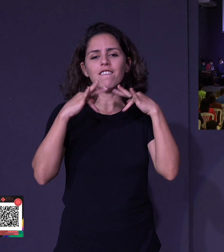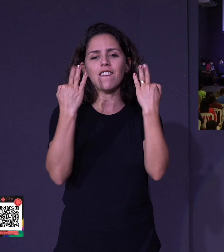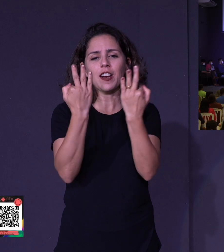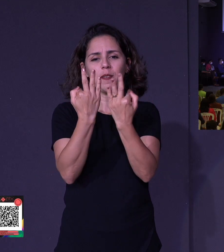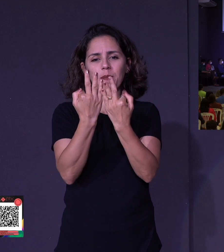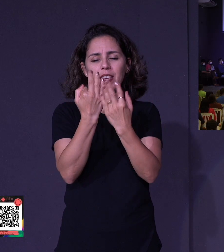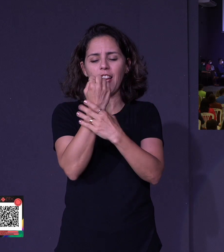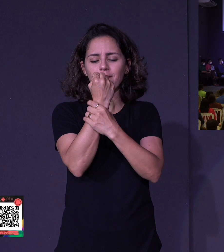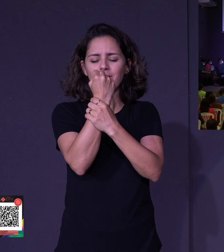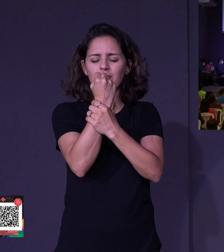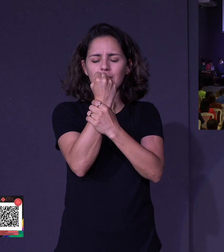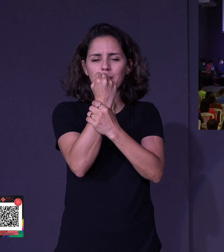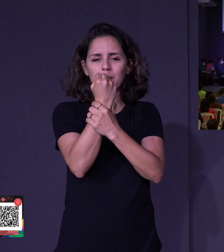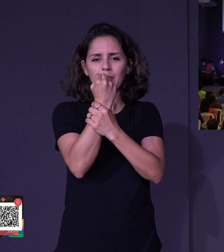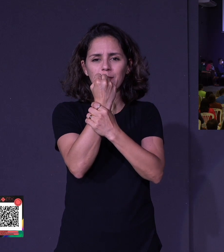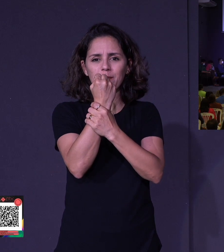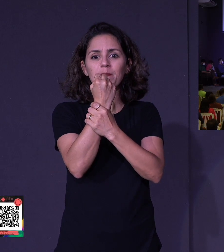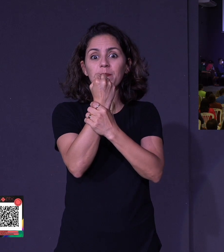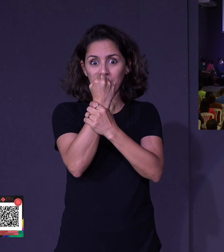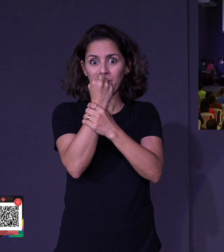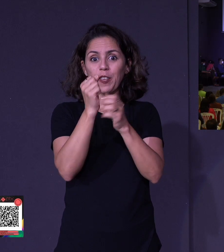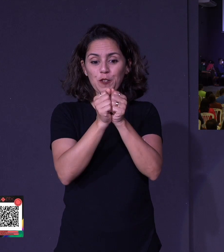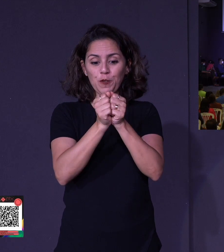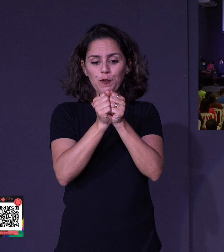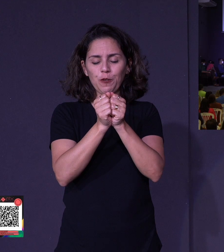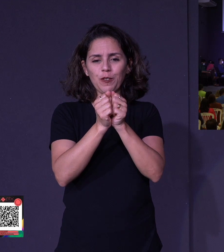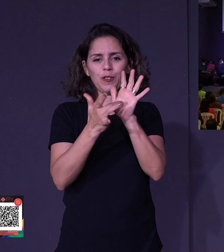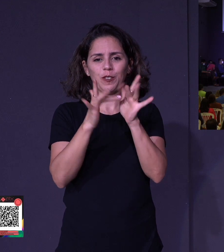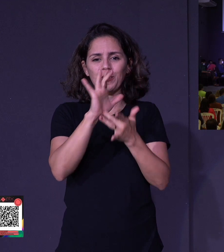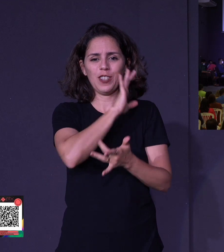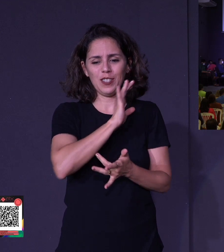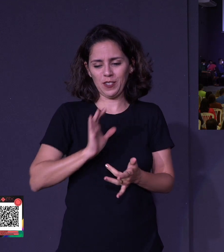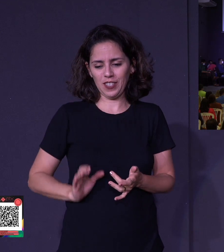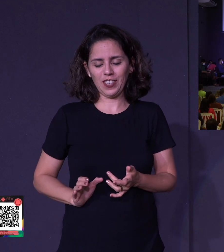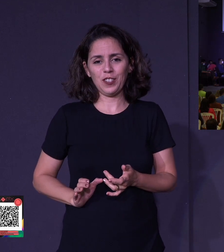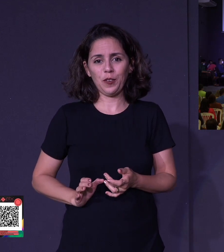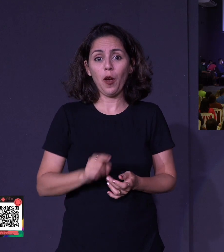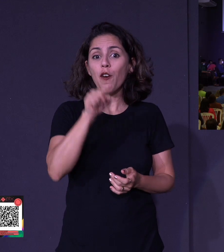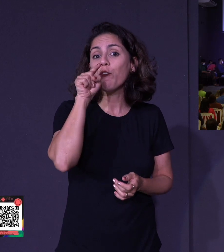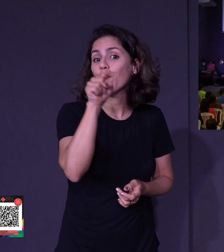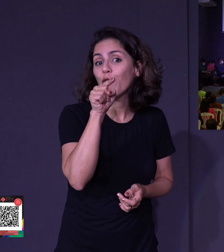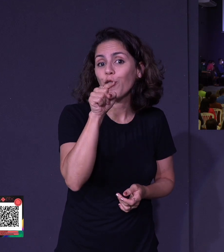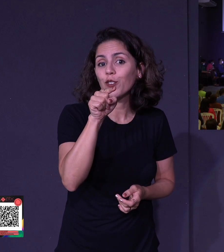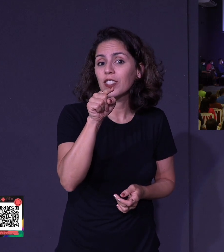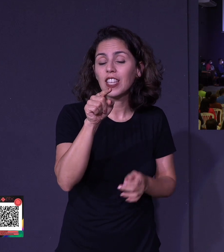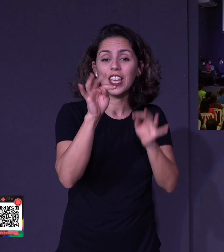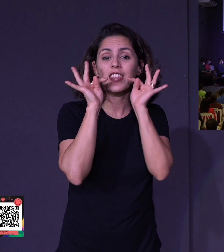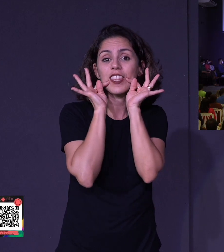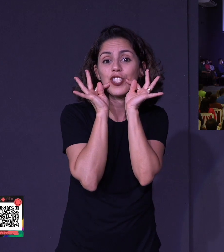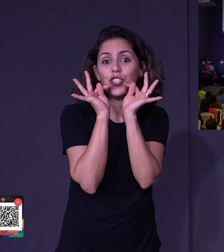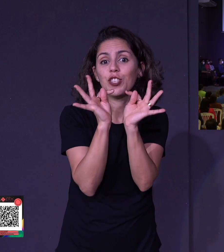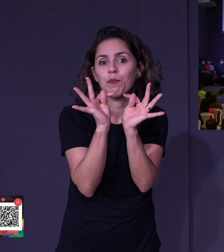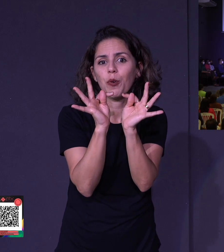Jesus. É você dar testemunho em primeiro lugar. Não é no ministério que você serve aqui